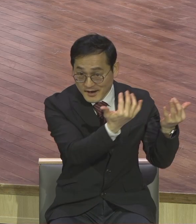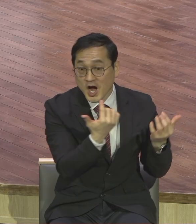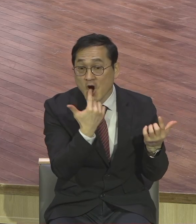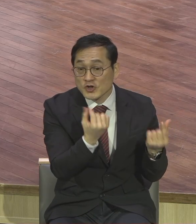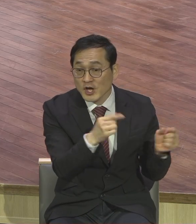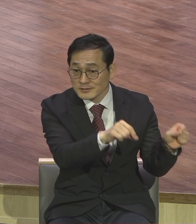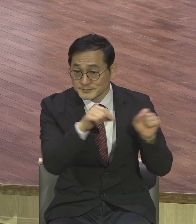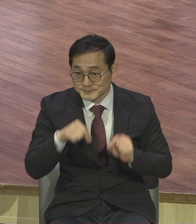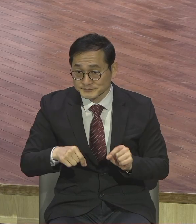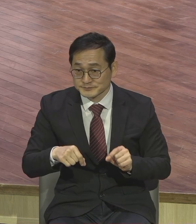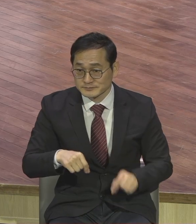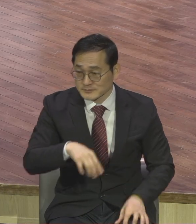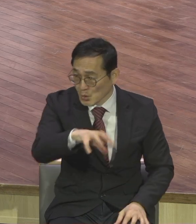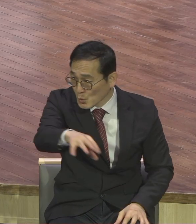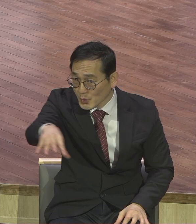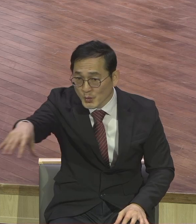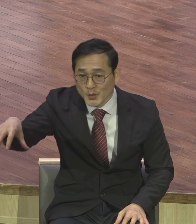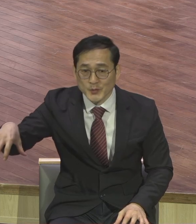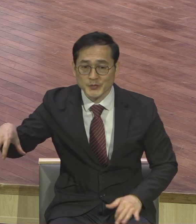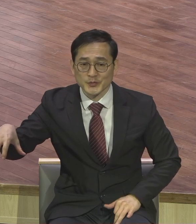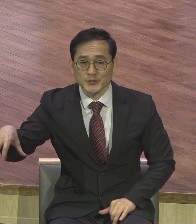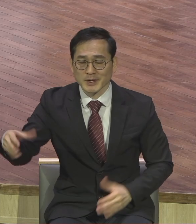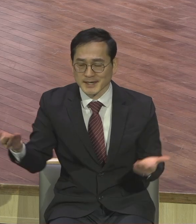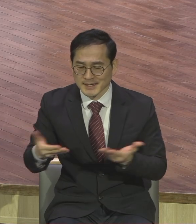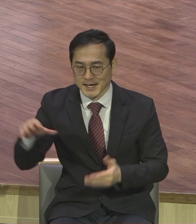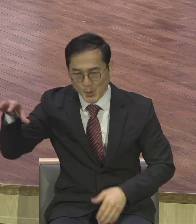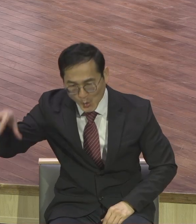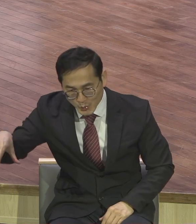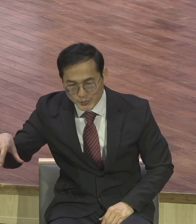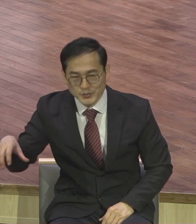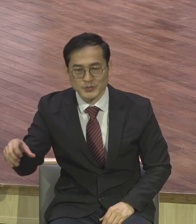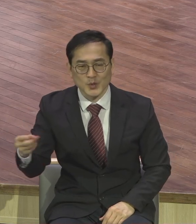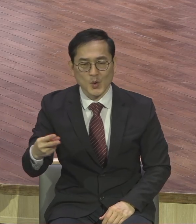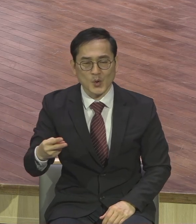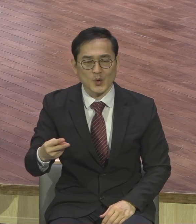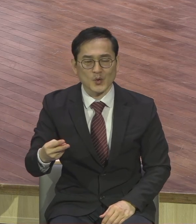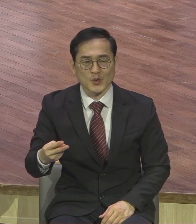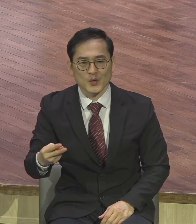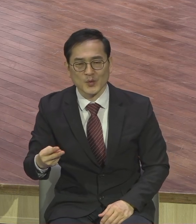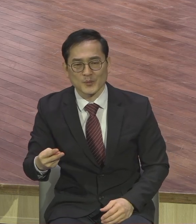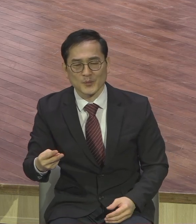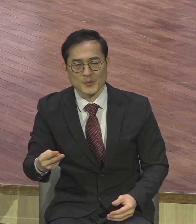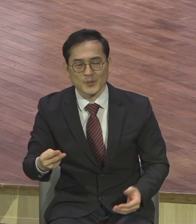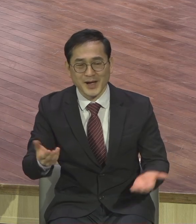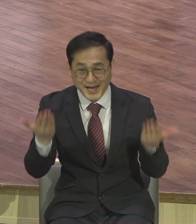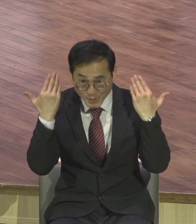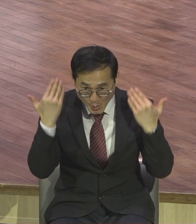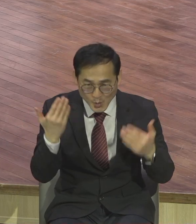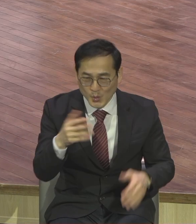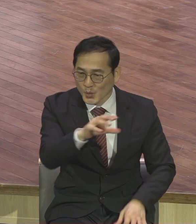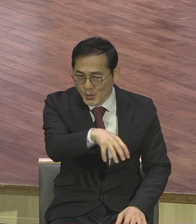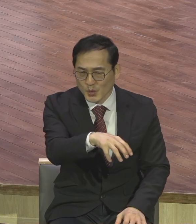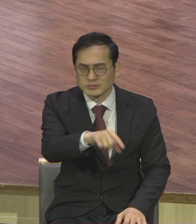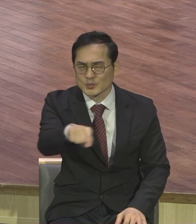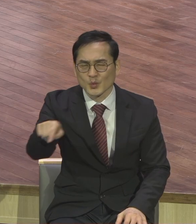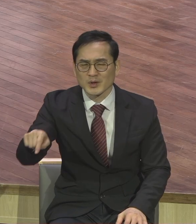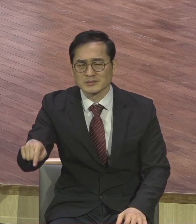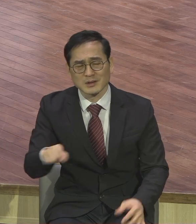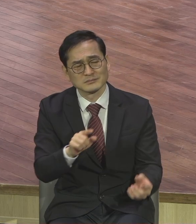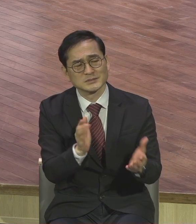지역에서 또 현장에서 산업 현장에서 또 학업 현장에서 그렇게 복음 전도자의